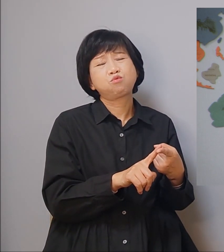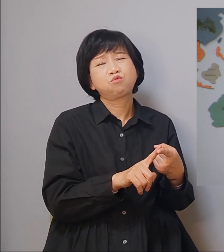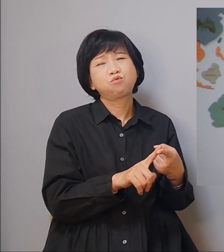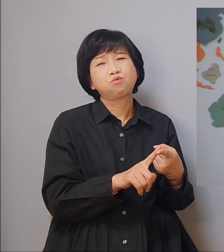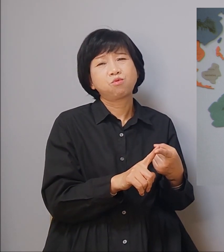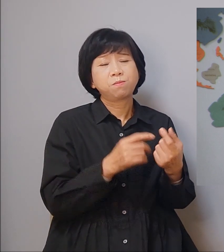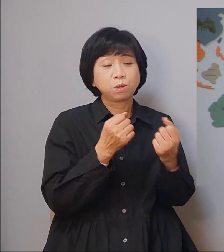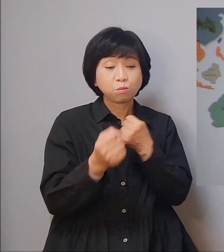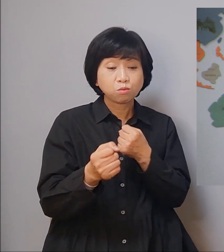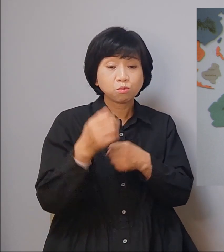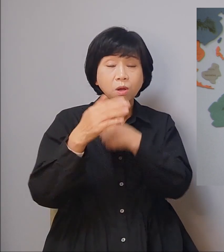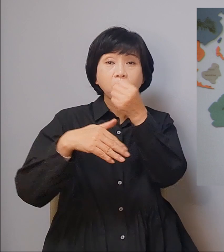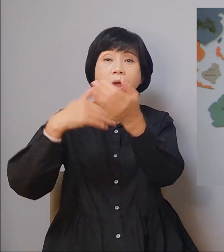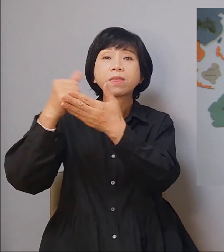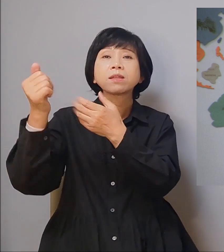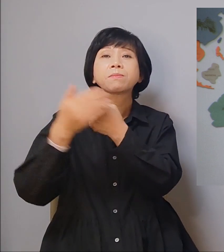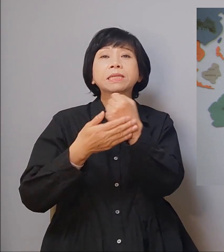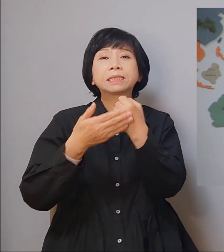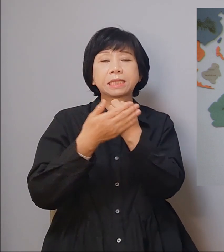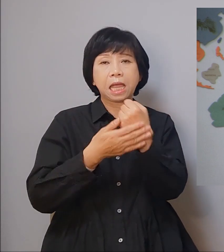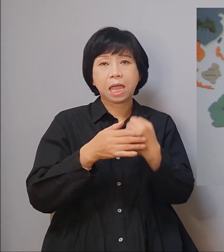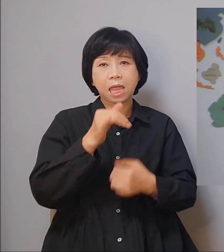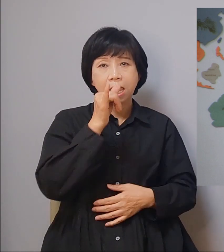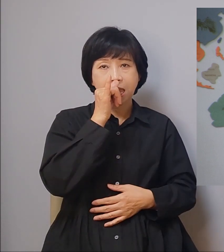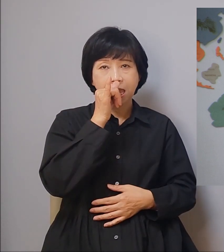있다면 여러분 아직